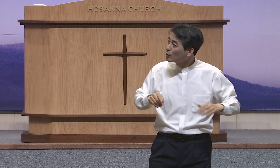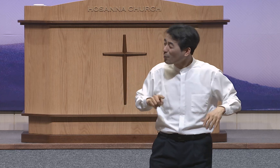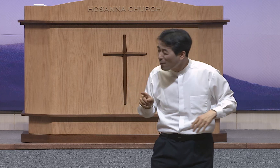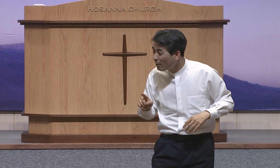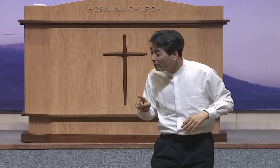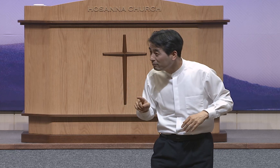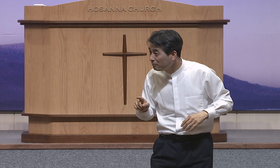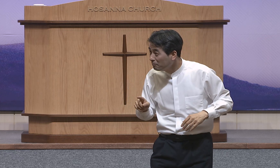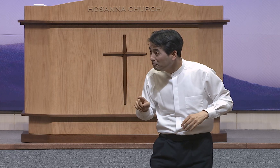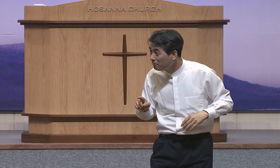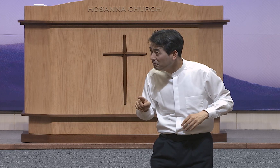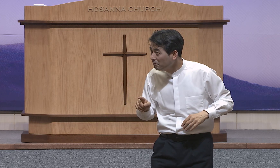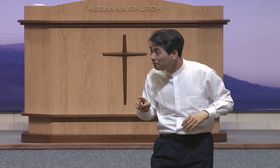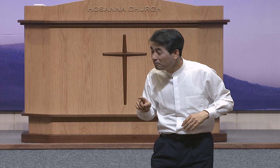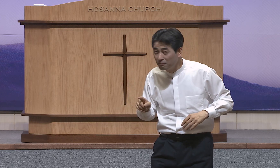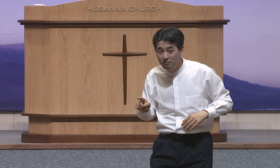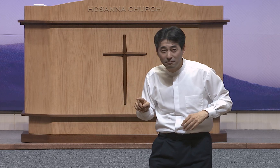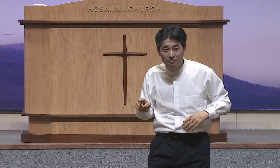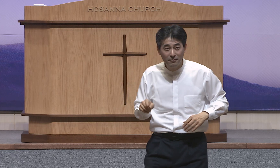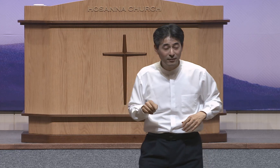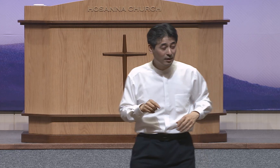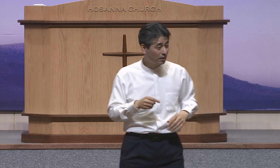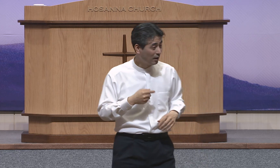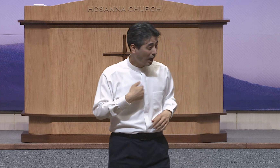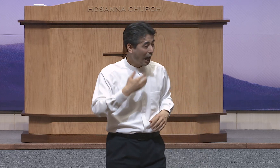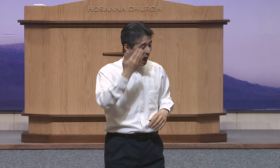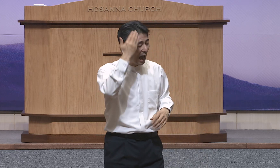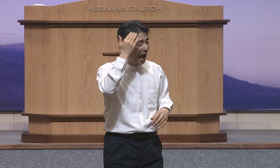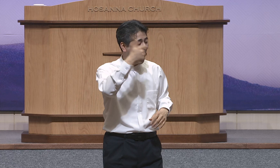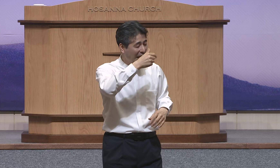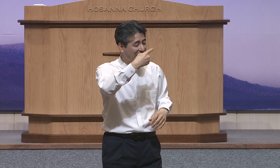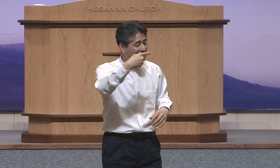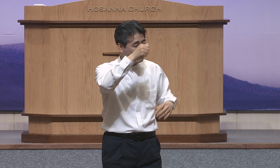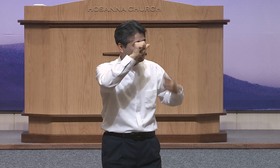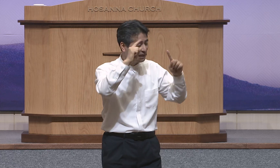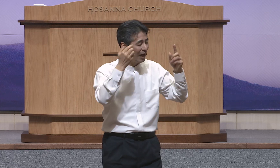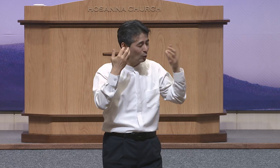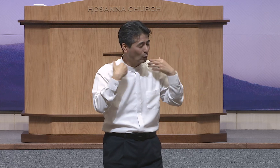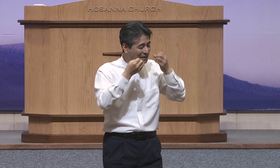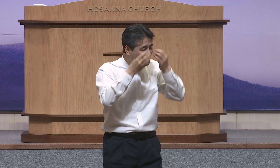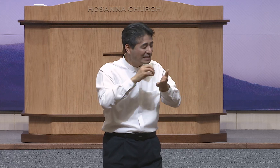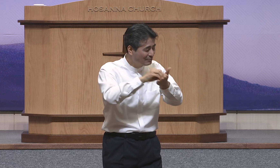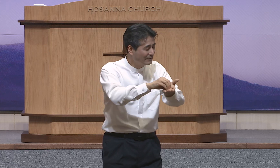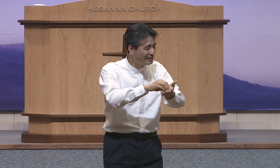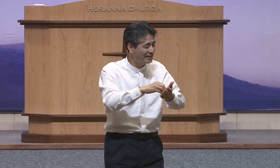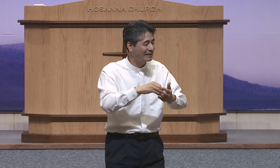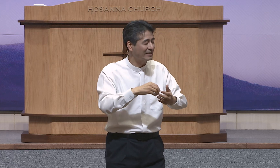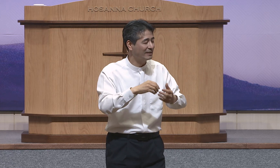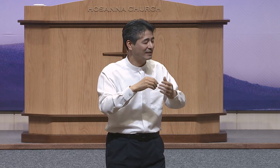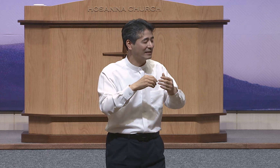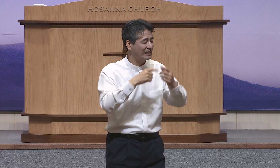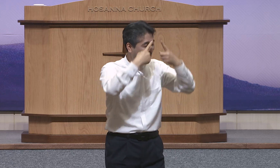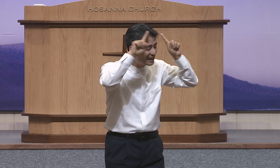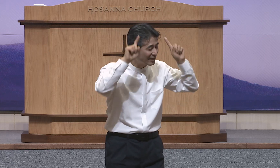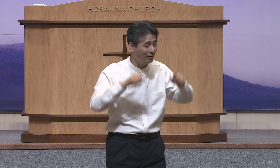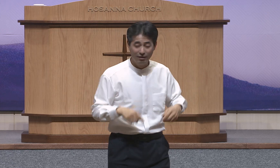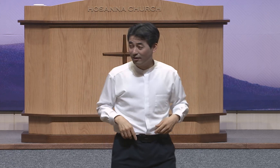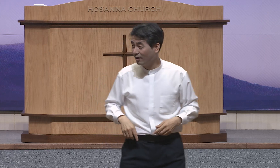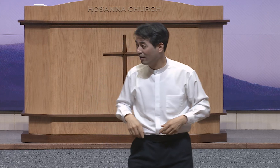하는데 뭔가를 얘기하다 보니 저희 한일장신대학교 저 신입생이에요 라고 하는